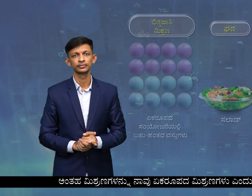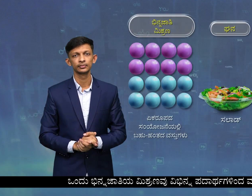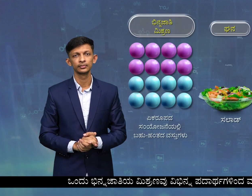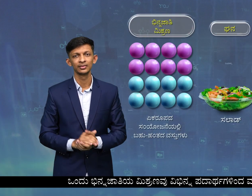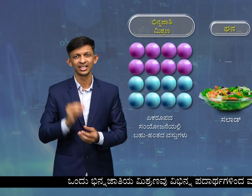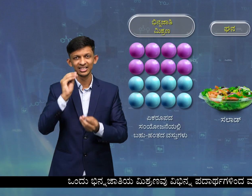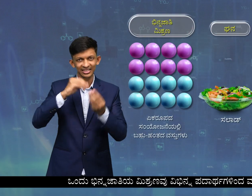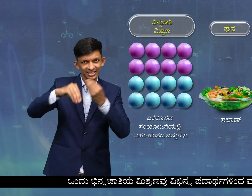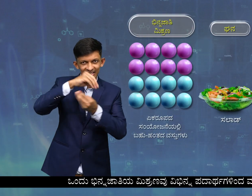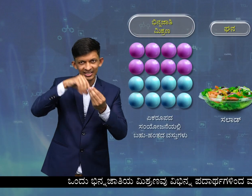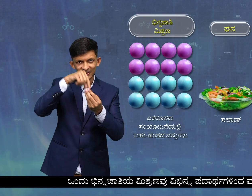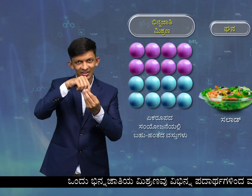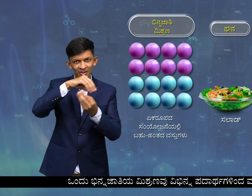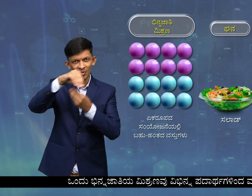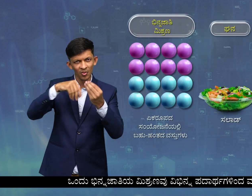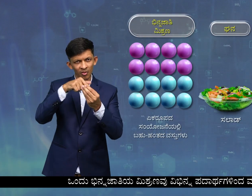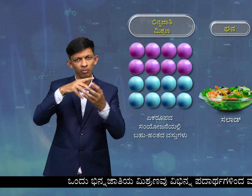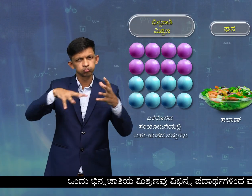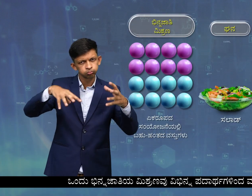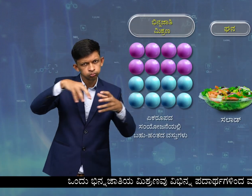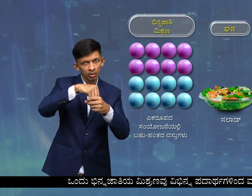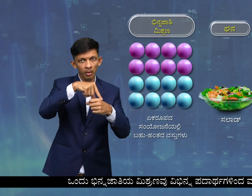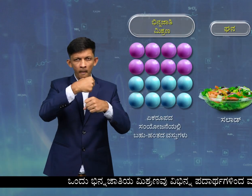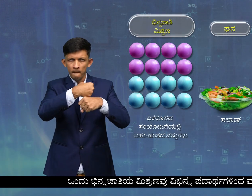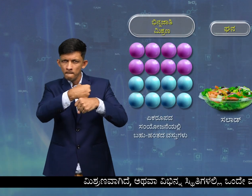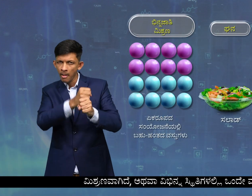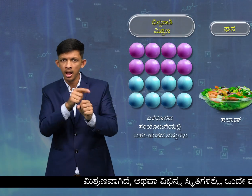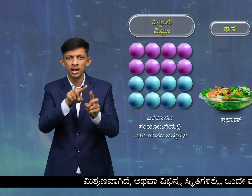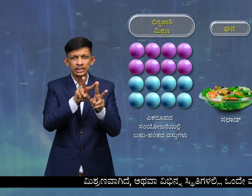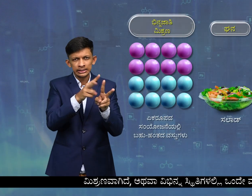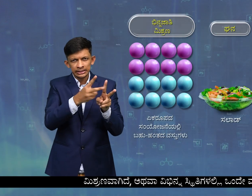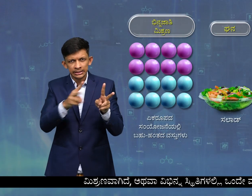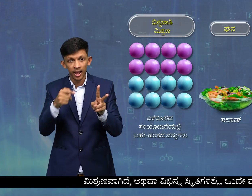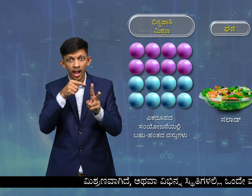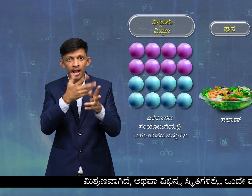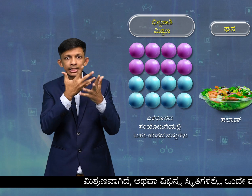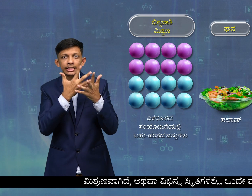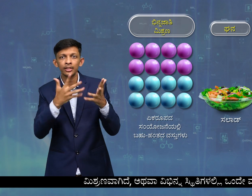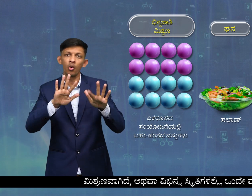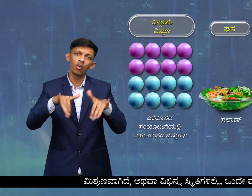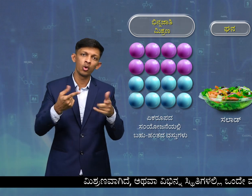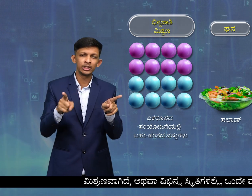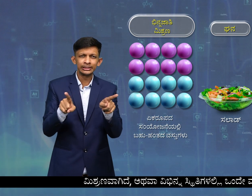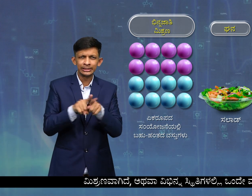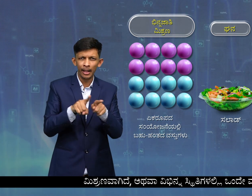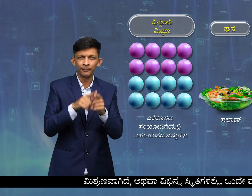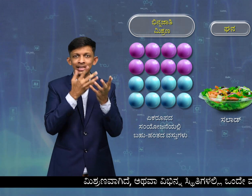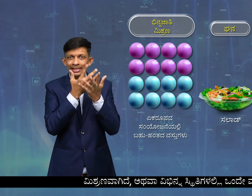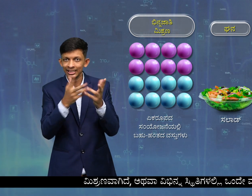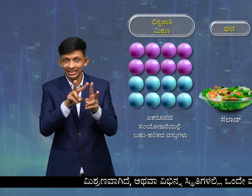ಒಂದು ವಿಭಿನ್ನ ಜಾತಿಯ ಮಿಶ್ರಣವು ವಿಭಿನ್ನ ಪದಾರ್ಥಗಳಿಂದ ಮಾಡಲ್ಪಟ್ಟ ಮಿಶ್ರಣವಾಗಿದೆ ಅಥವಾ ವಿಭಿನ್ನ ಸ್ಥಿತಿಗಳಲ್ಲಿ ಒಂದೇ ವಸ್ತುವು